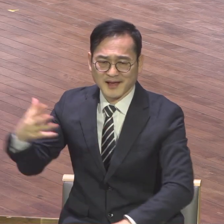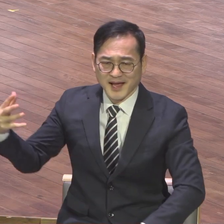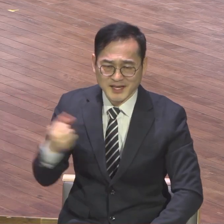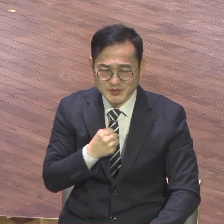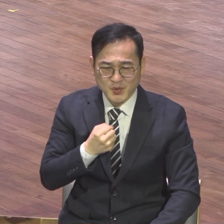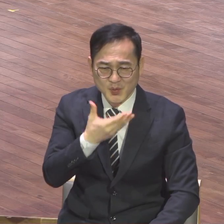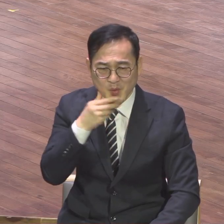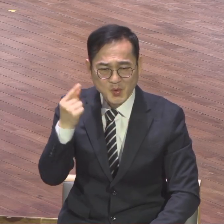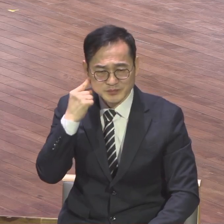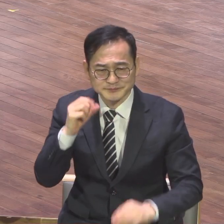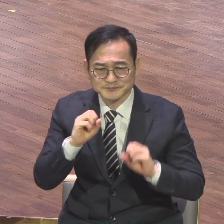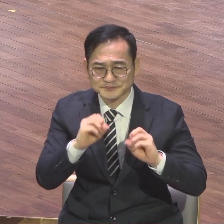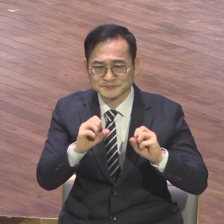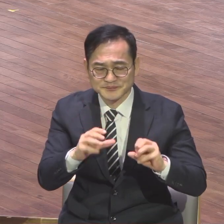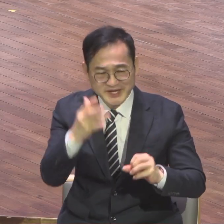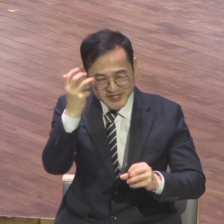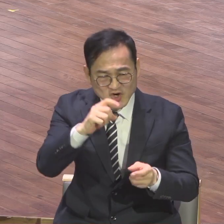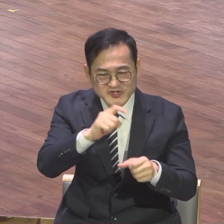지각분도 일어나요.